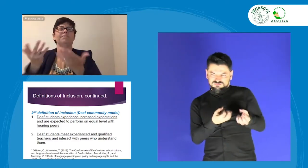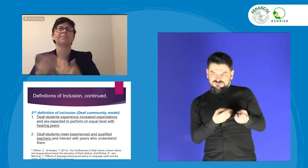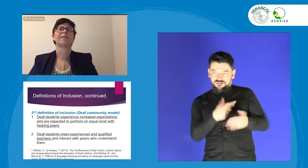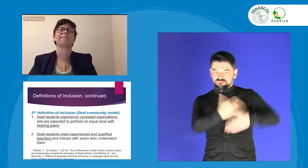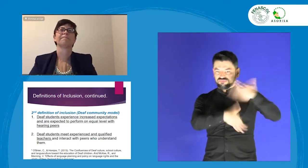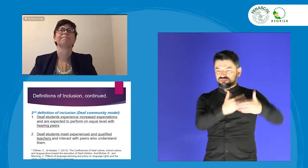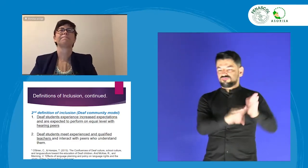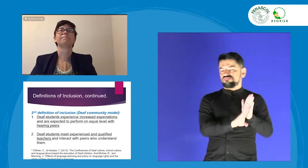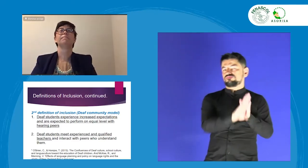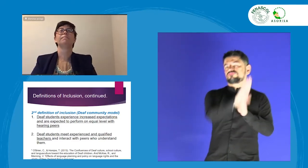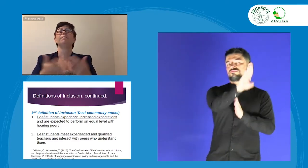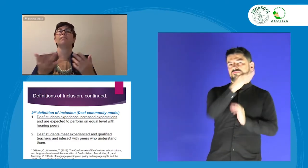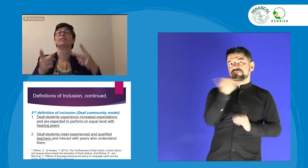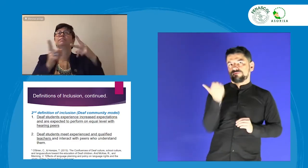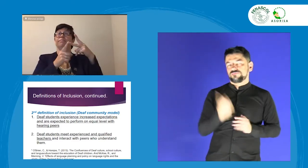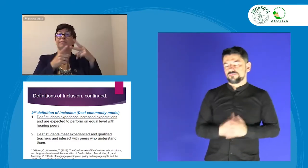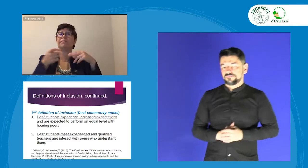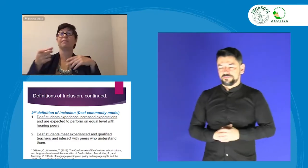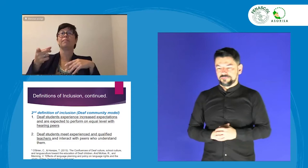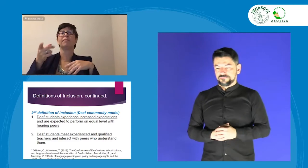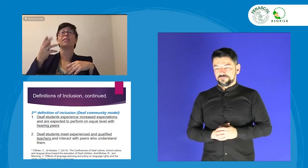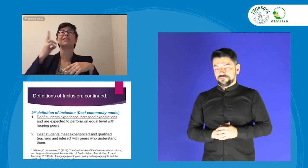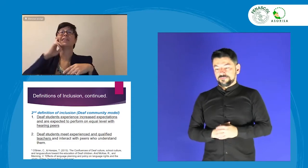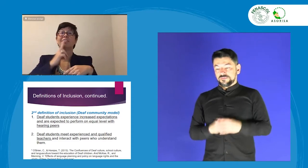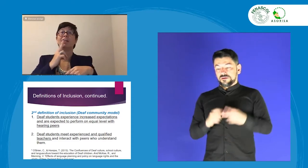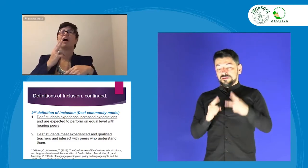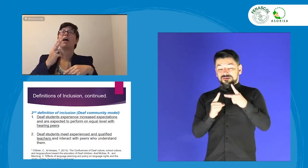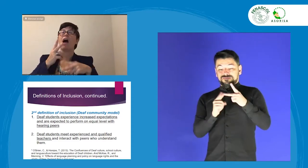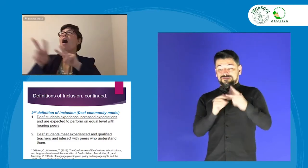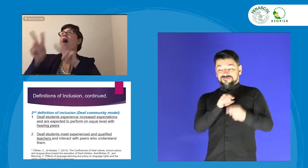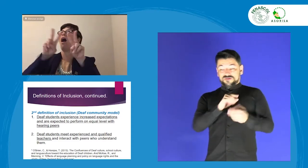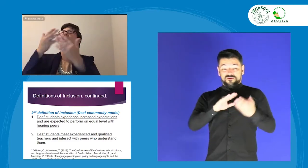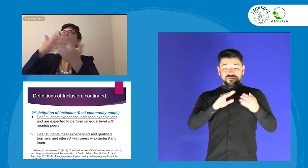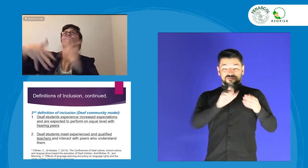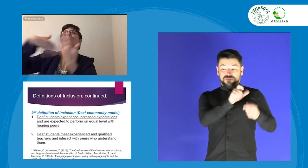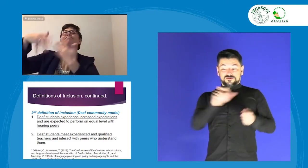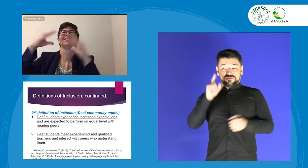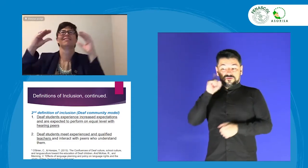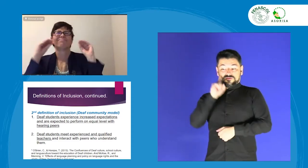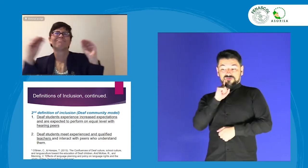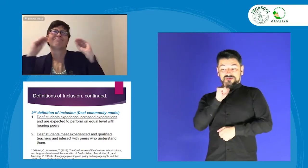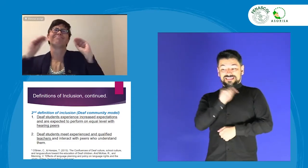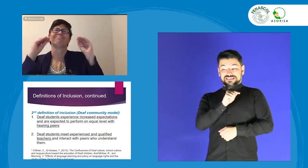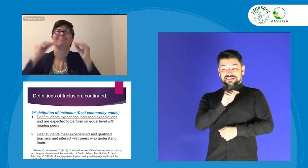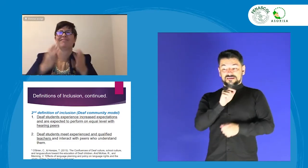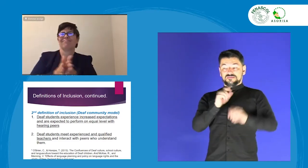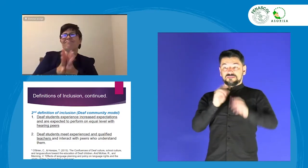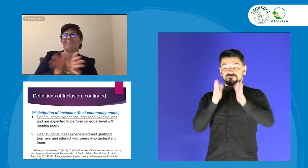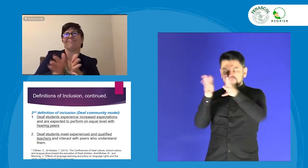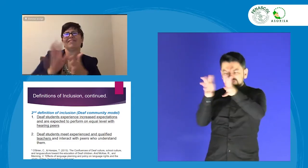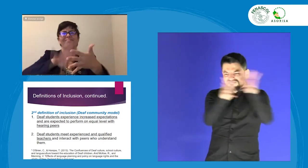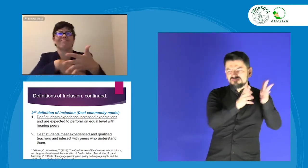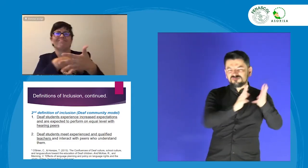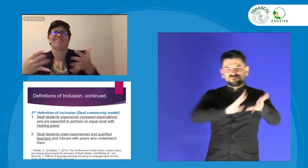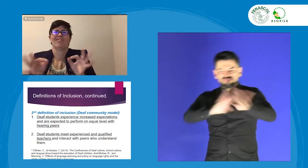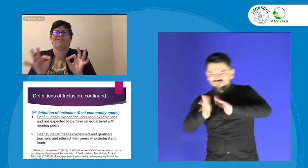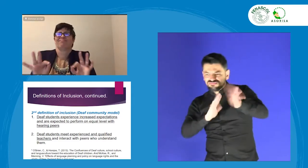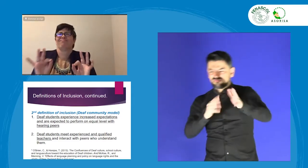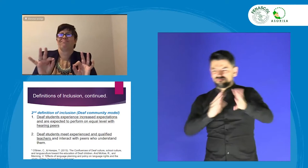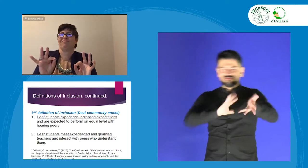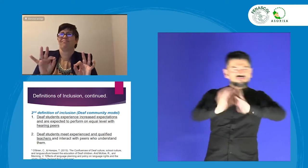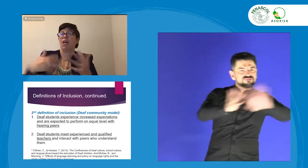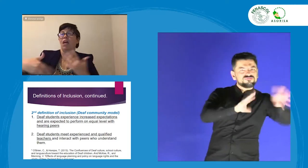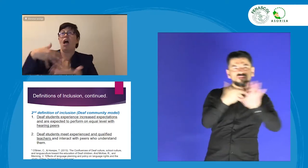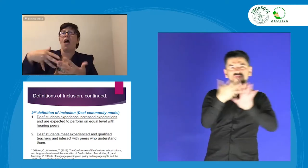a través de la lengua de señas, en un entorno señante. Y el segundo es estos estudiantes sordos que se encuentran con